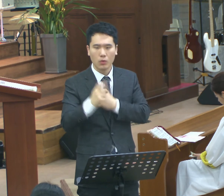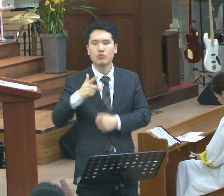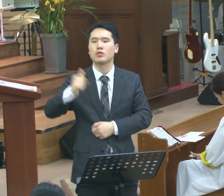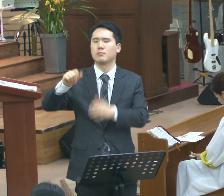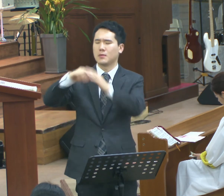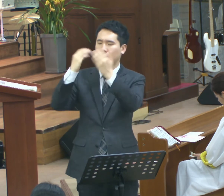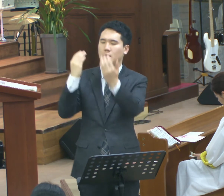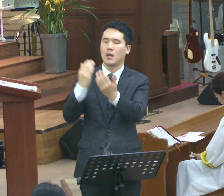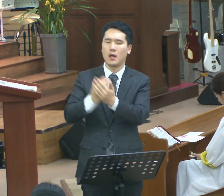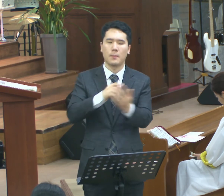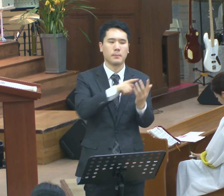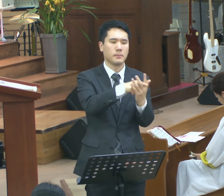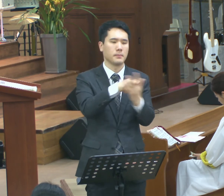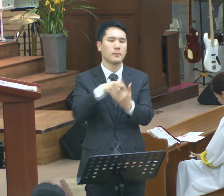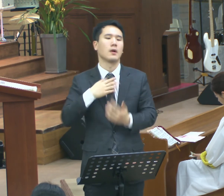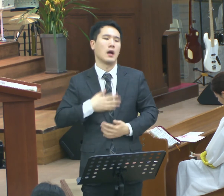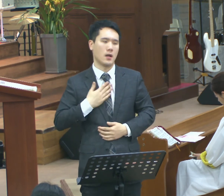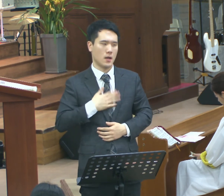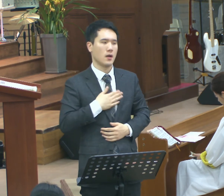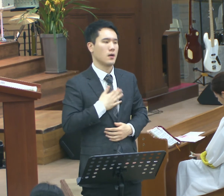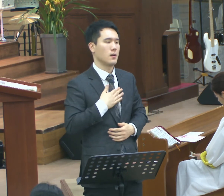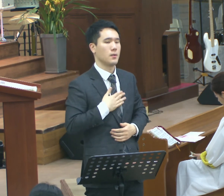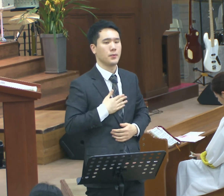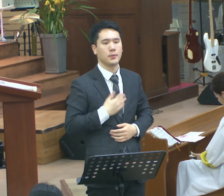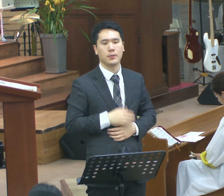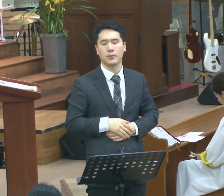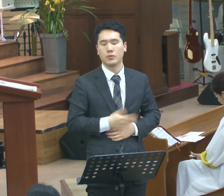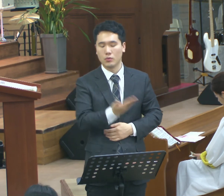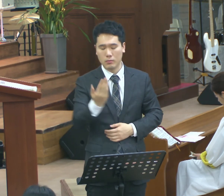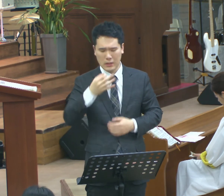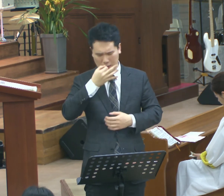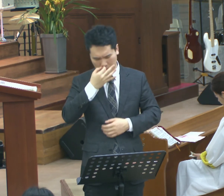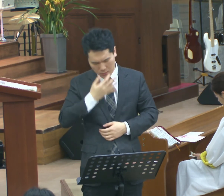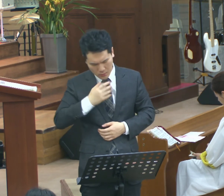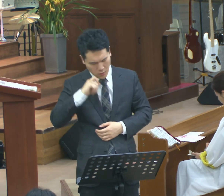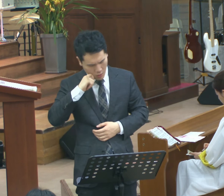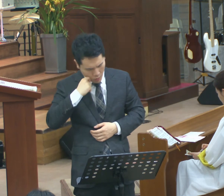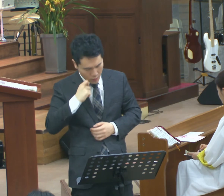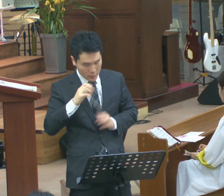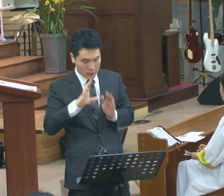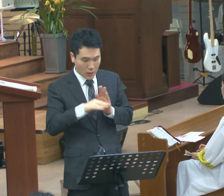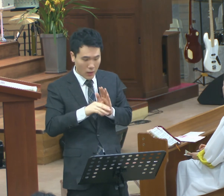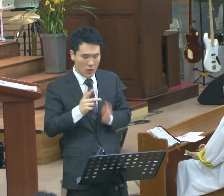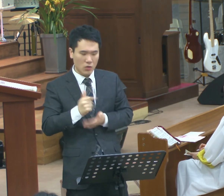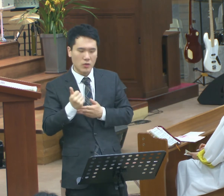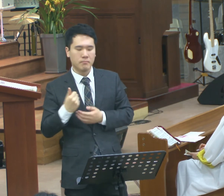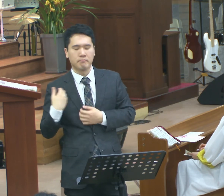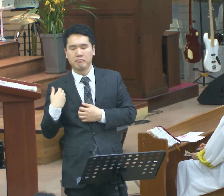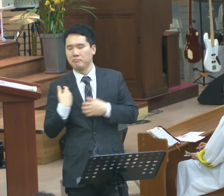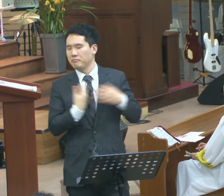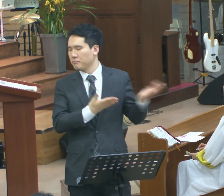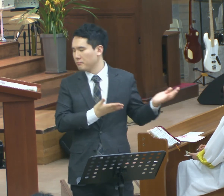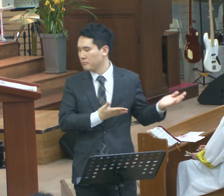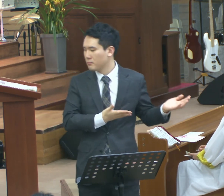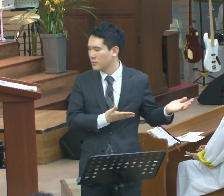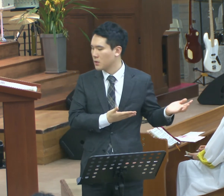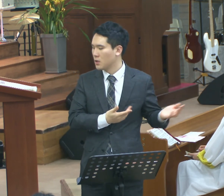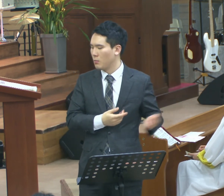계세요. 아멘입니까? 여러분이 힘들고 어려울 때 주님은 그것도 모르고, 여러분이 기도하기 전까지는 그 어떤 정보도 갖지